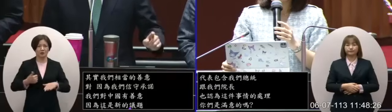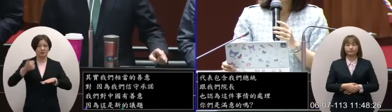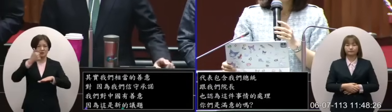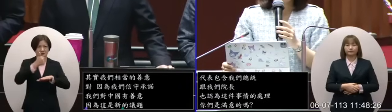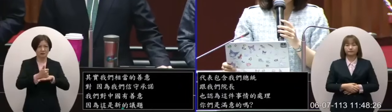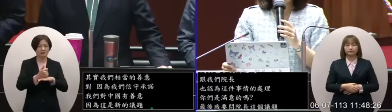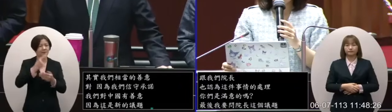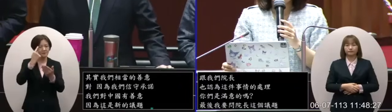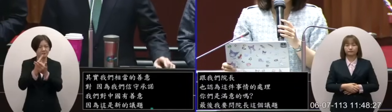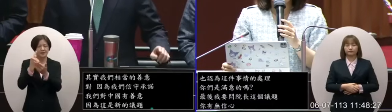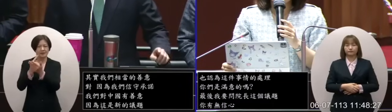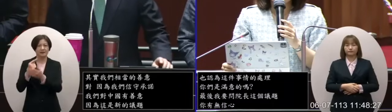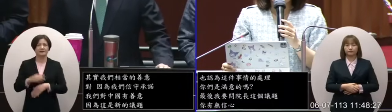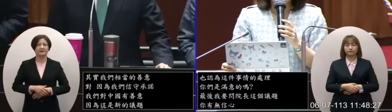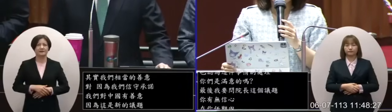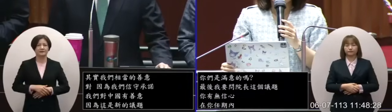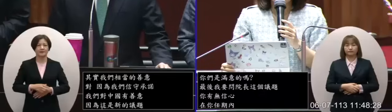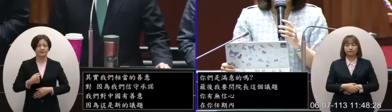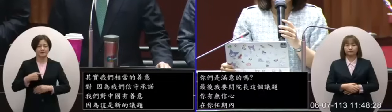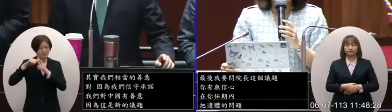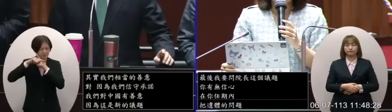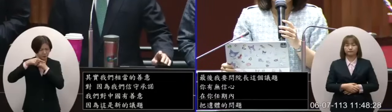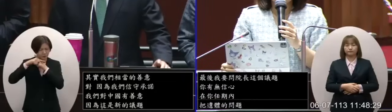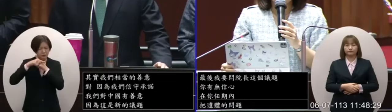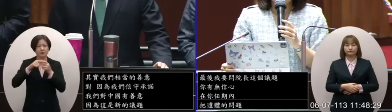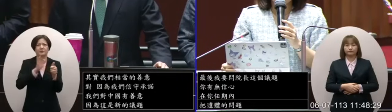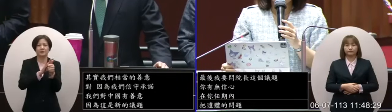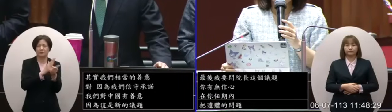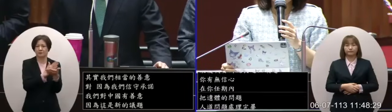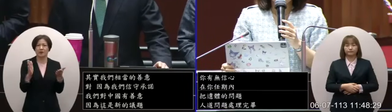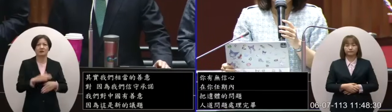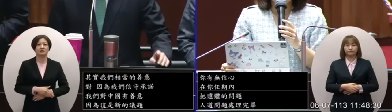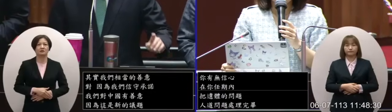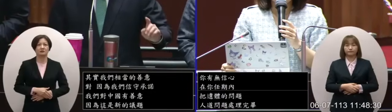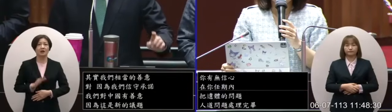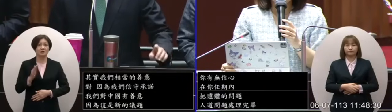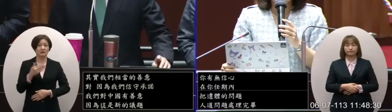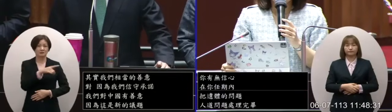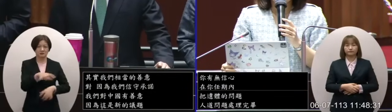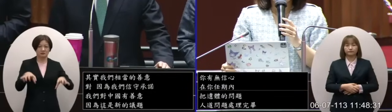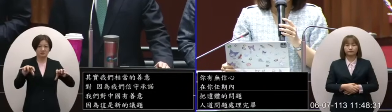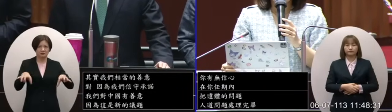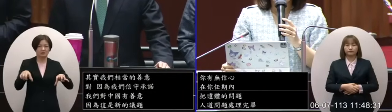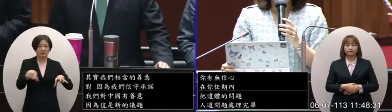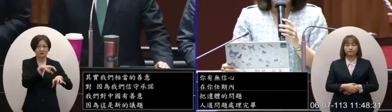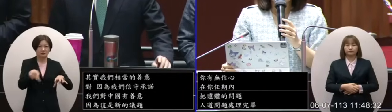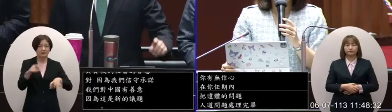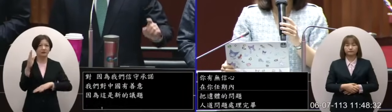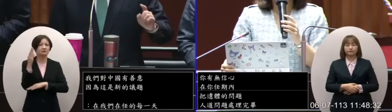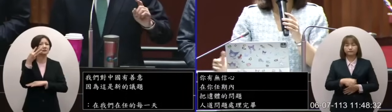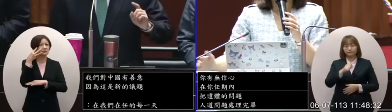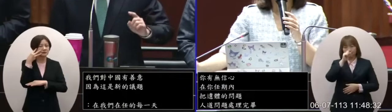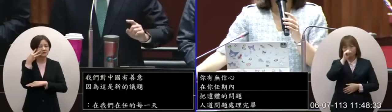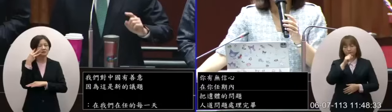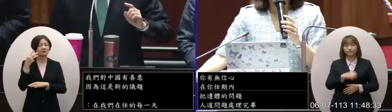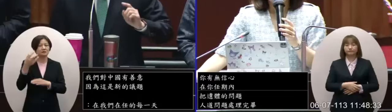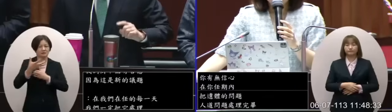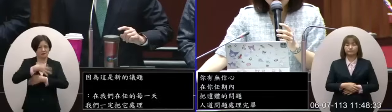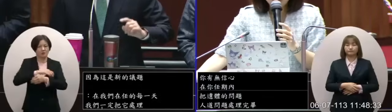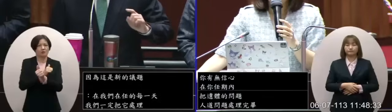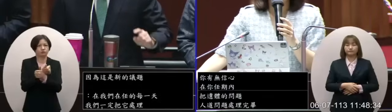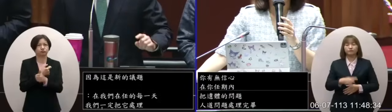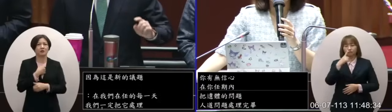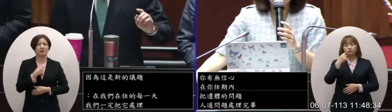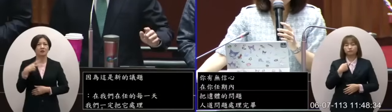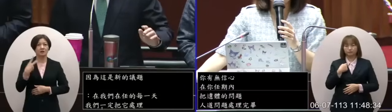天，我们一定把它处理，尽心尽力的处理，但是这有双方政治因素的考量。 好，但 我们对人民的